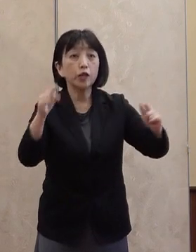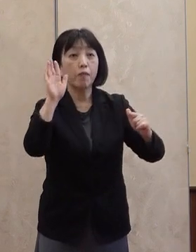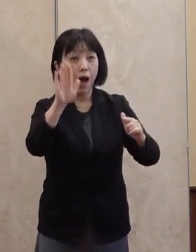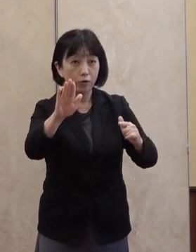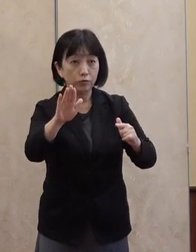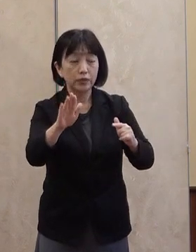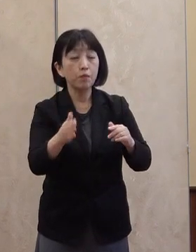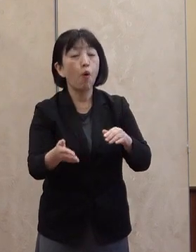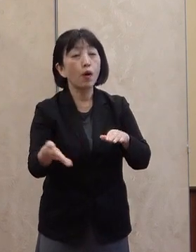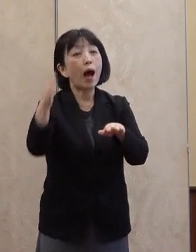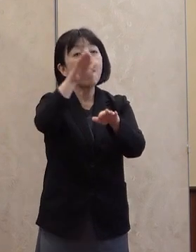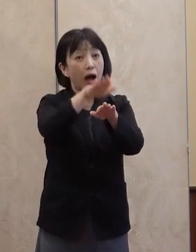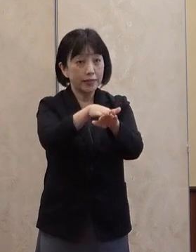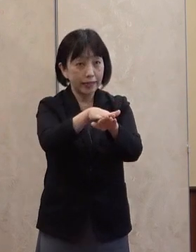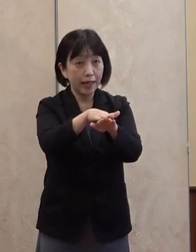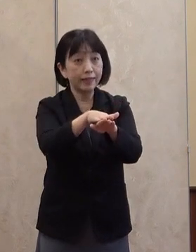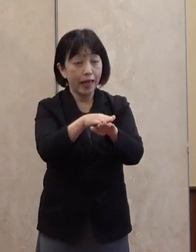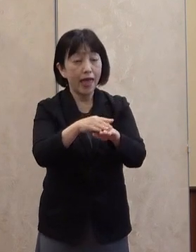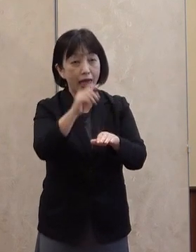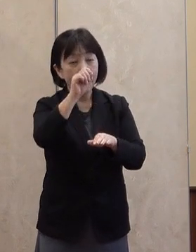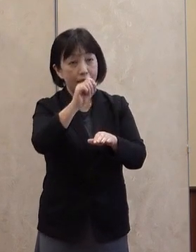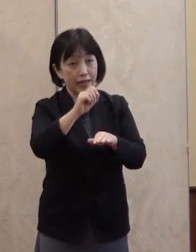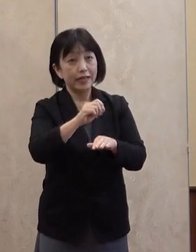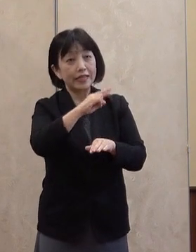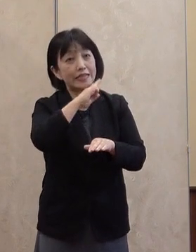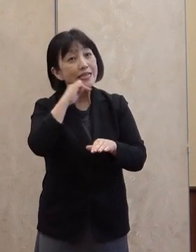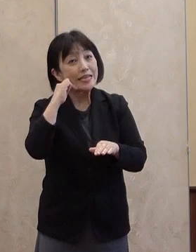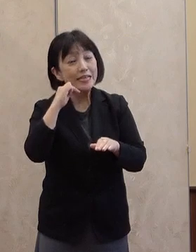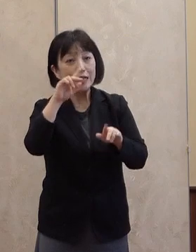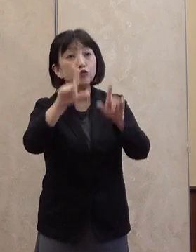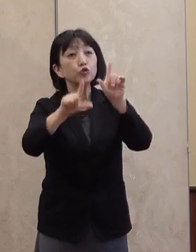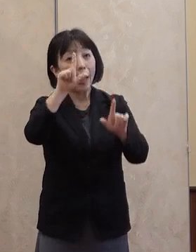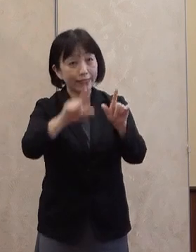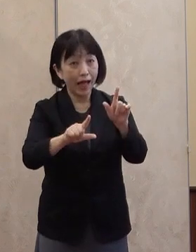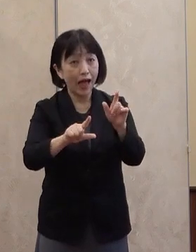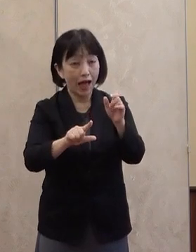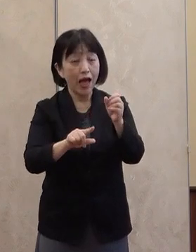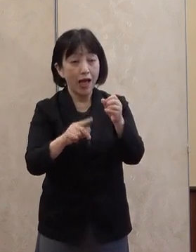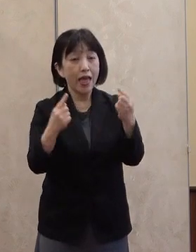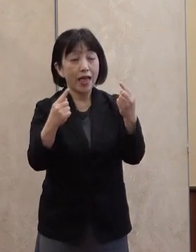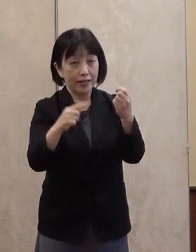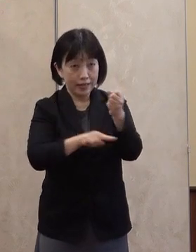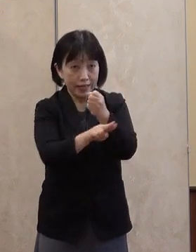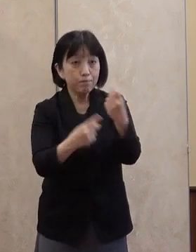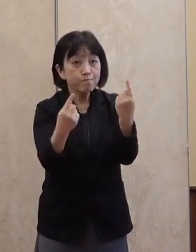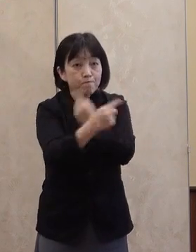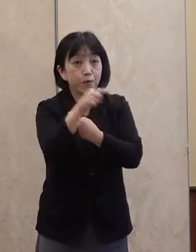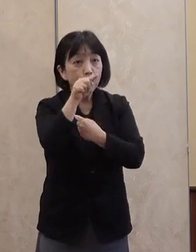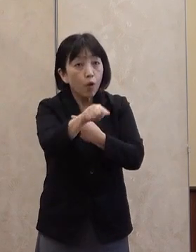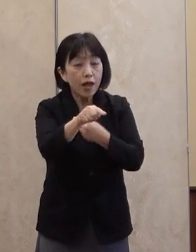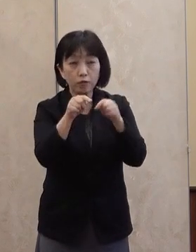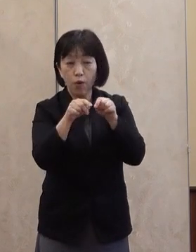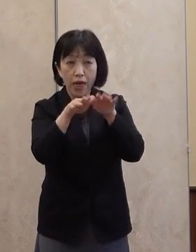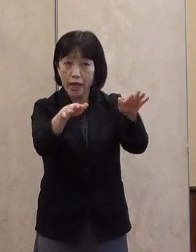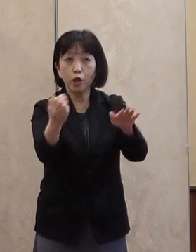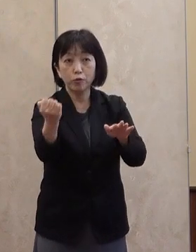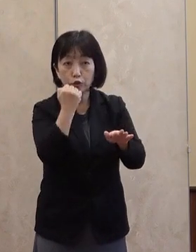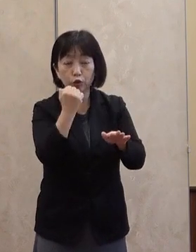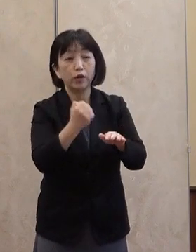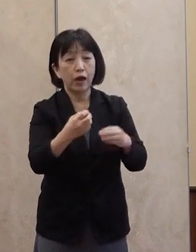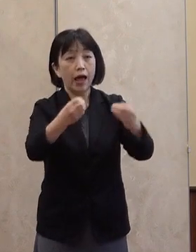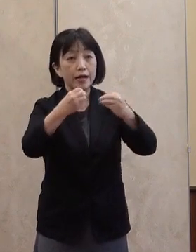異株の影響、イギリス型変異株の影響とかが非常に強く出ていると思います。それは感染の速度もそうです